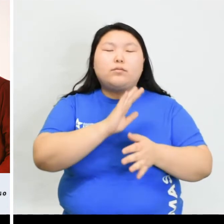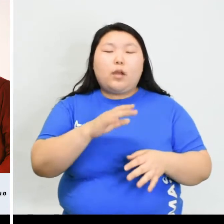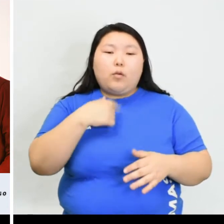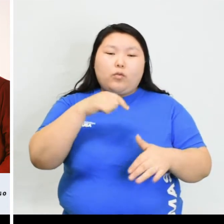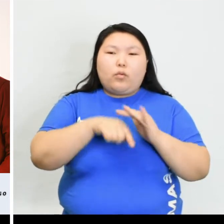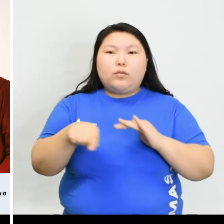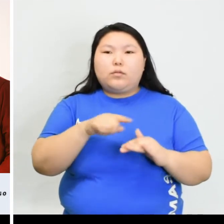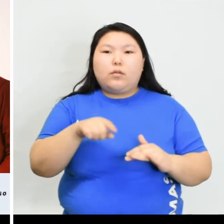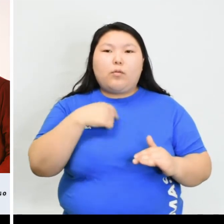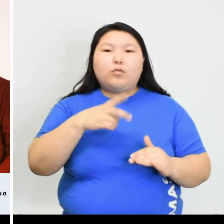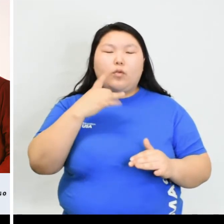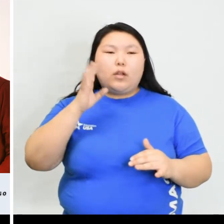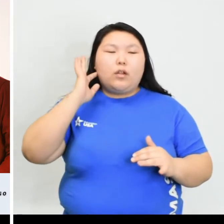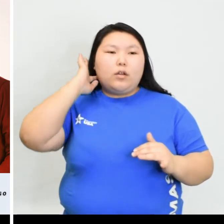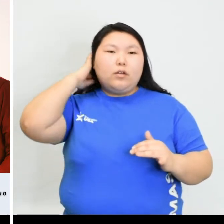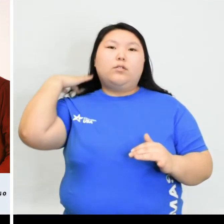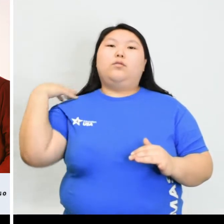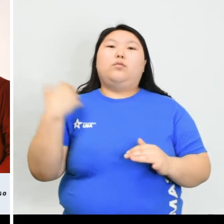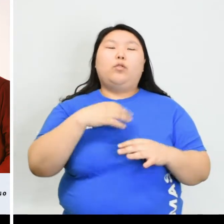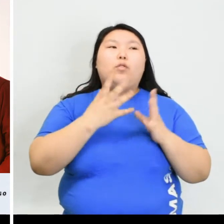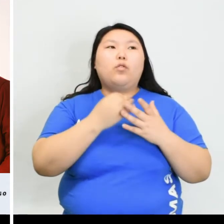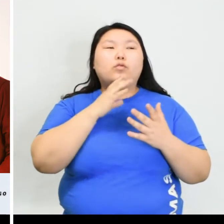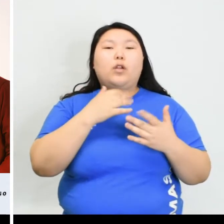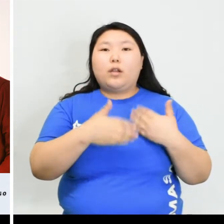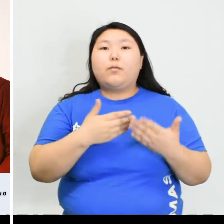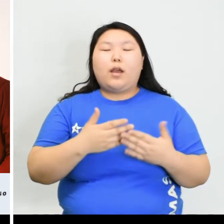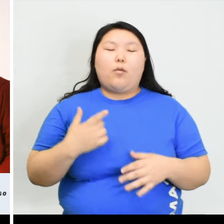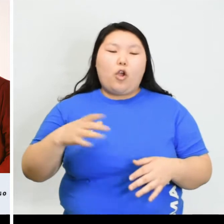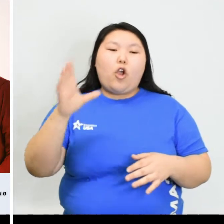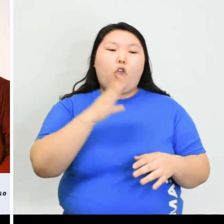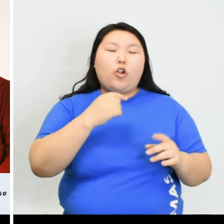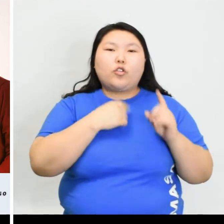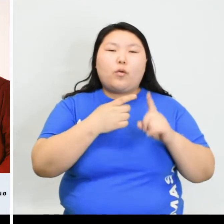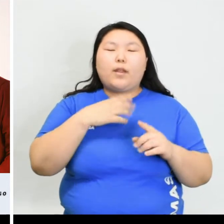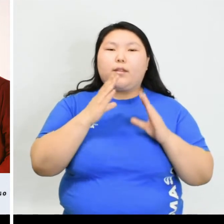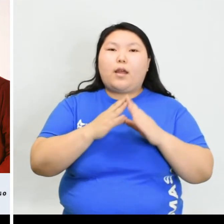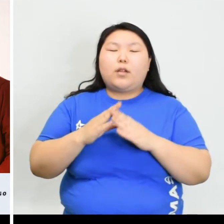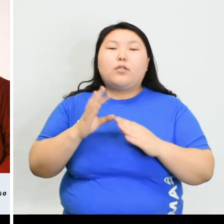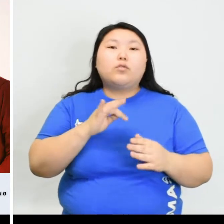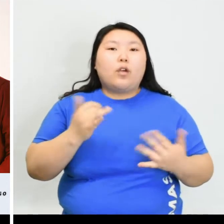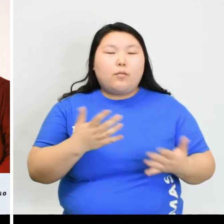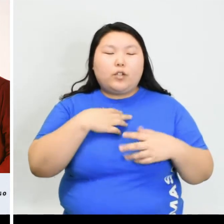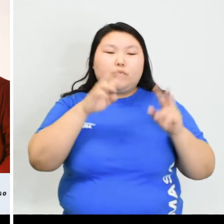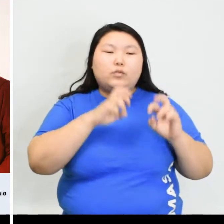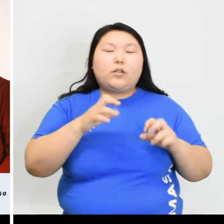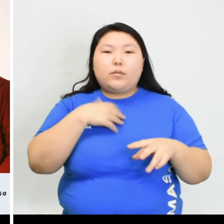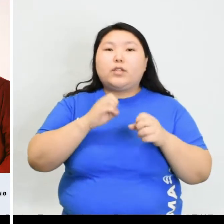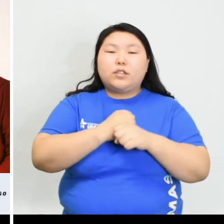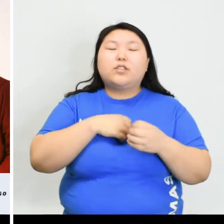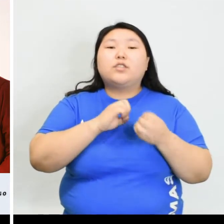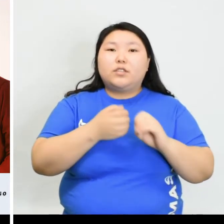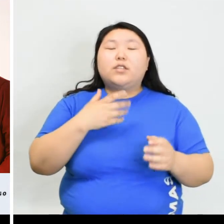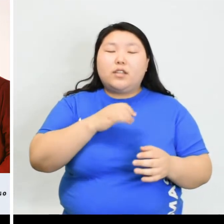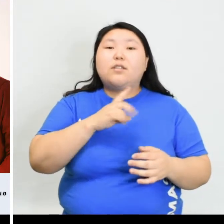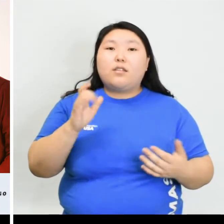юм. Тэгээд дунд нь би чинь зүгээр одоо ингээд өглөө лекцэндээ суучлаа. Оройдоо би нөгөө нэг даалгавар малгар те нөгөө судлаа